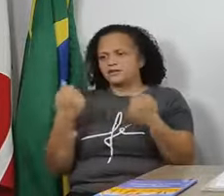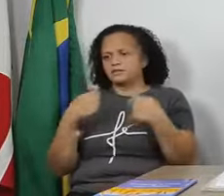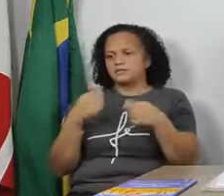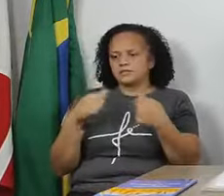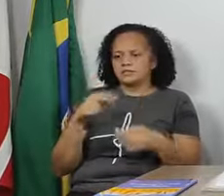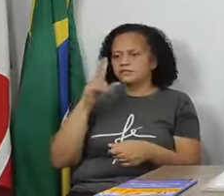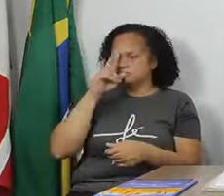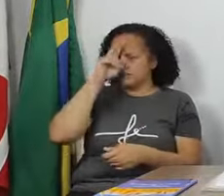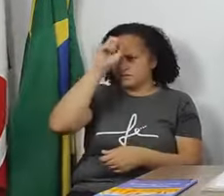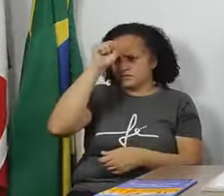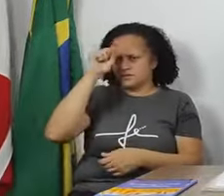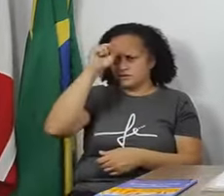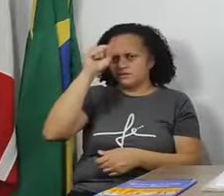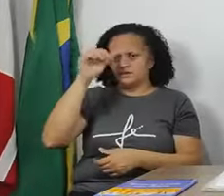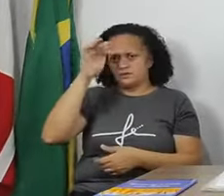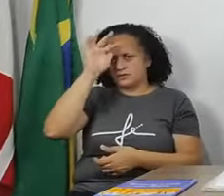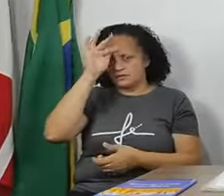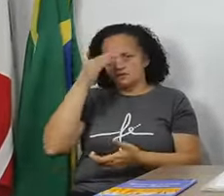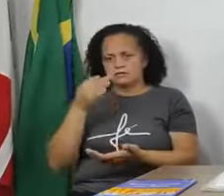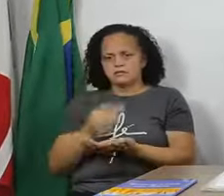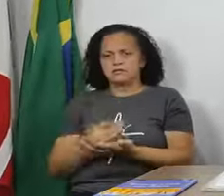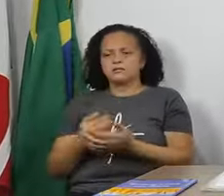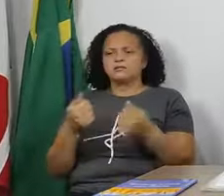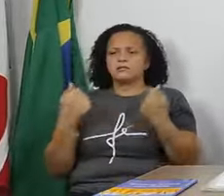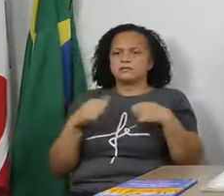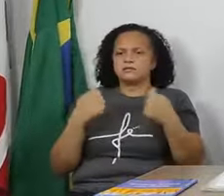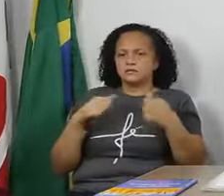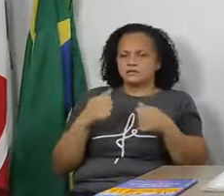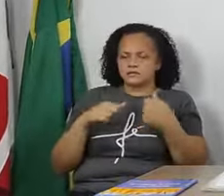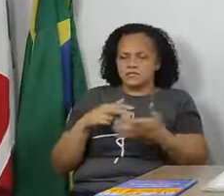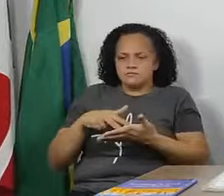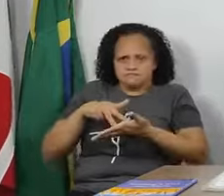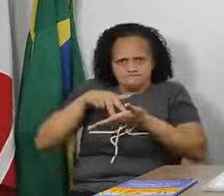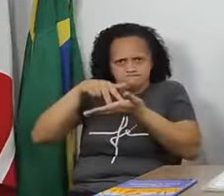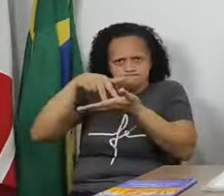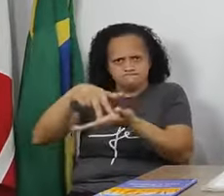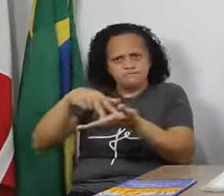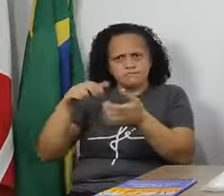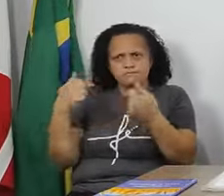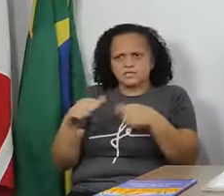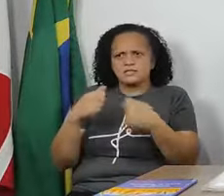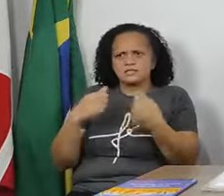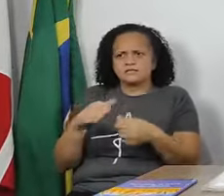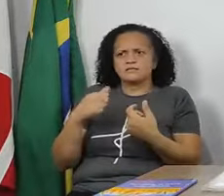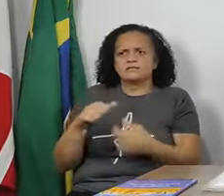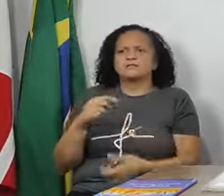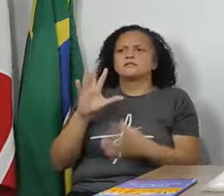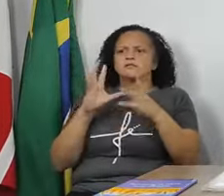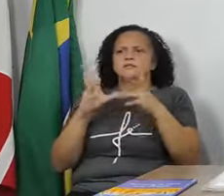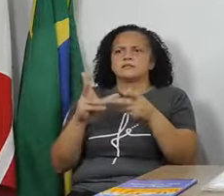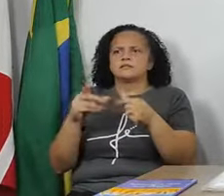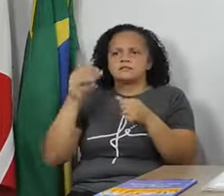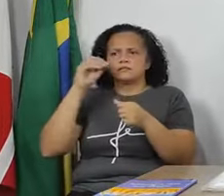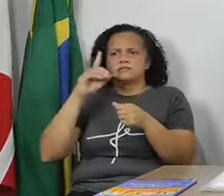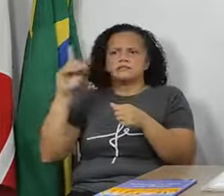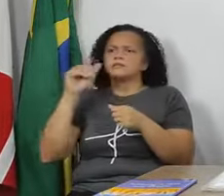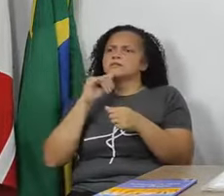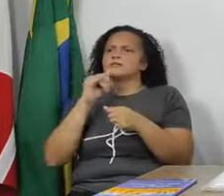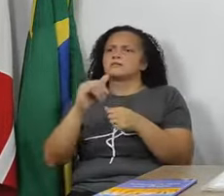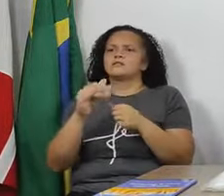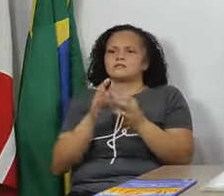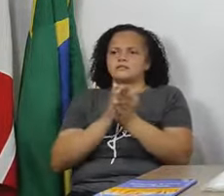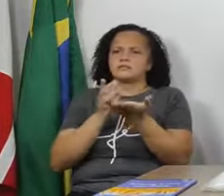estar firmada, deve estar enraizada, deve estar posicionada sobre o que Deus diz na sua